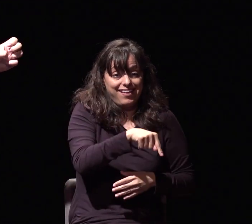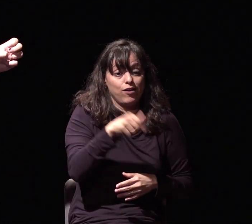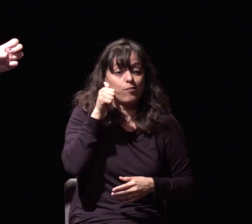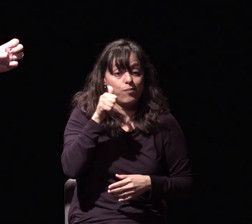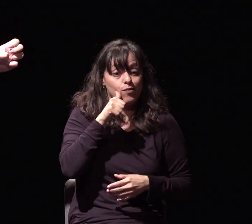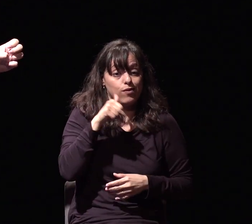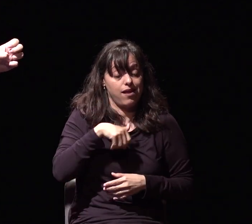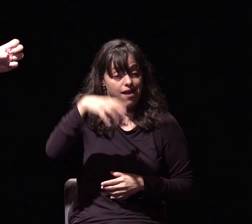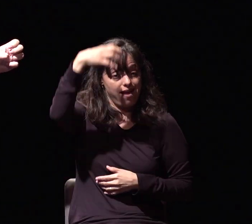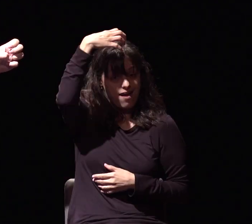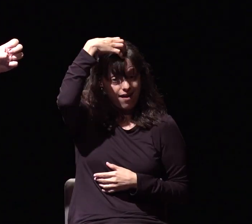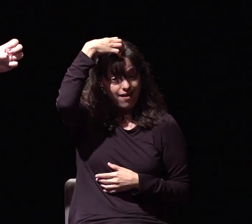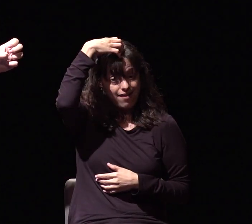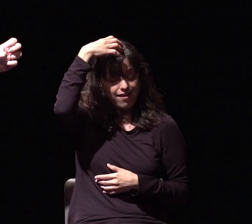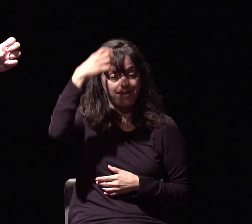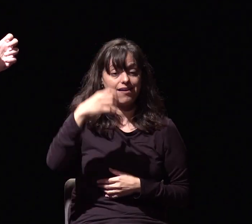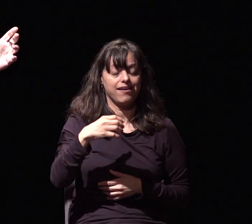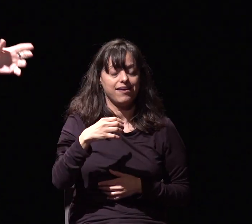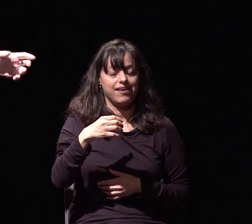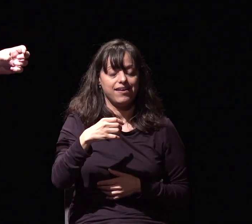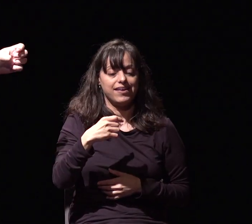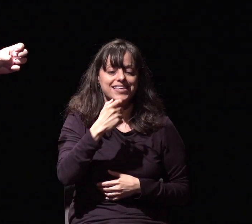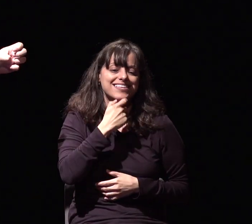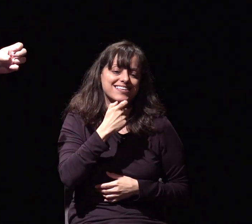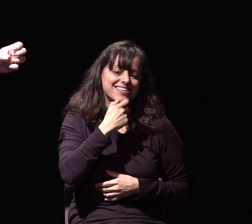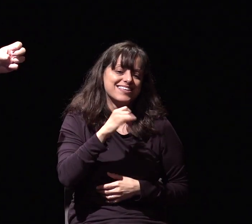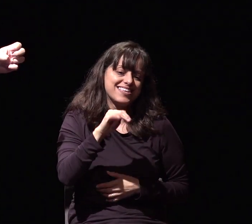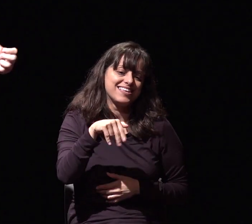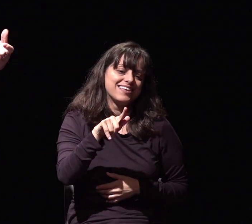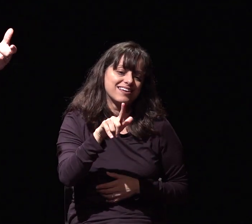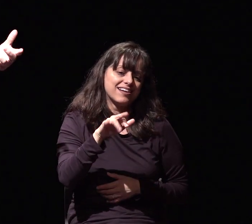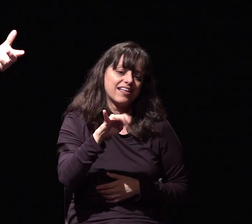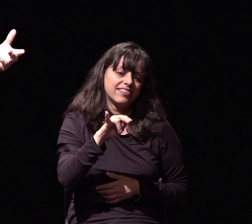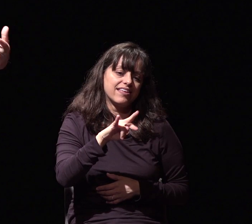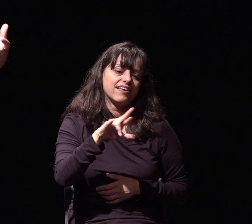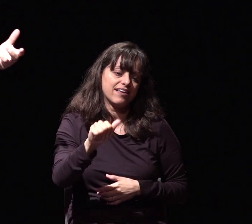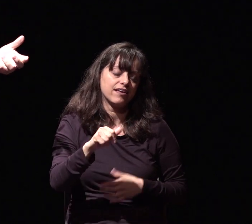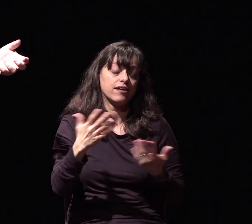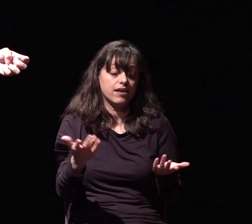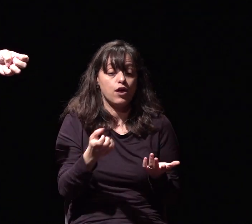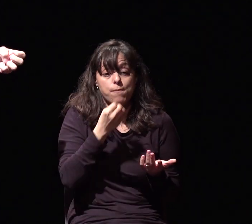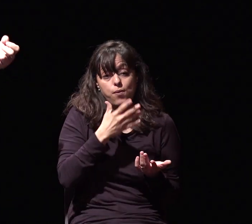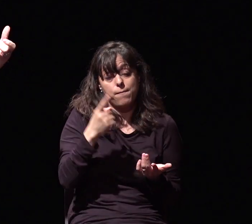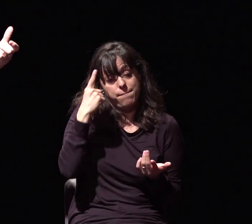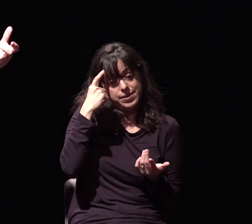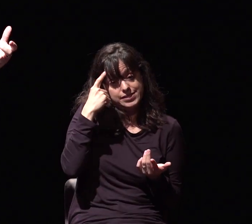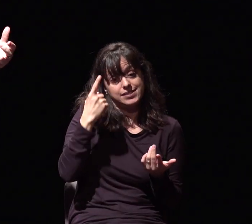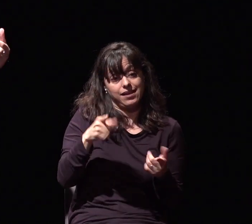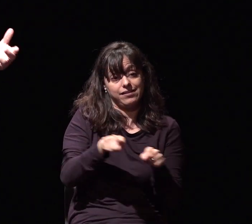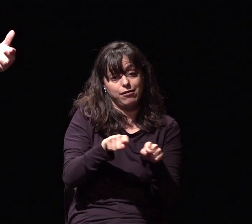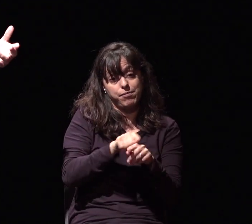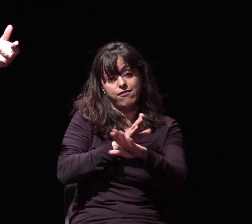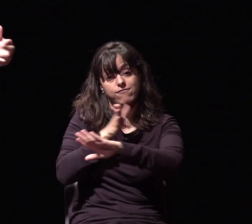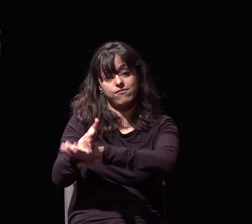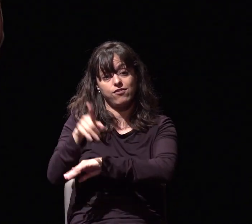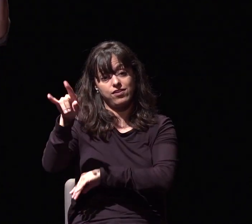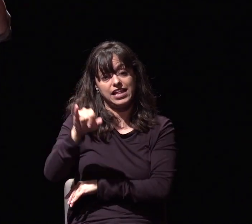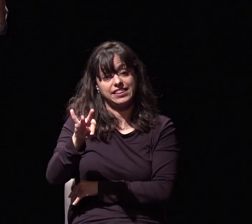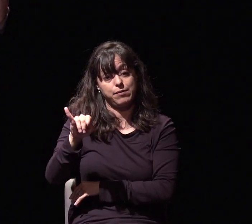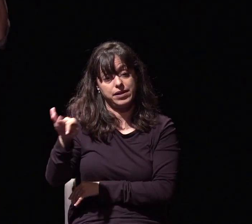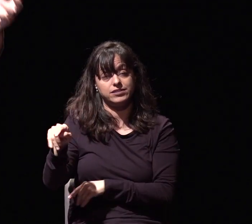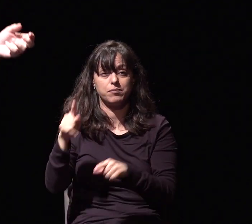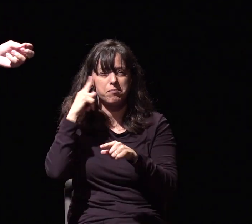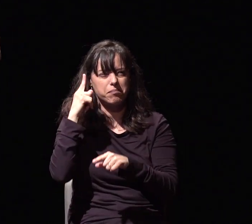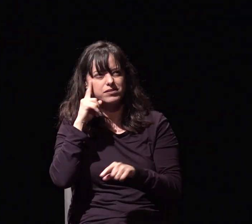no Palácio, ainda sem a obra ter terminado. Isso é bom para pensar um pouco, porque também, no caso do MASP, e o tema, enfim, museu